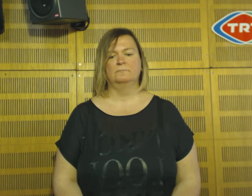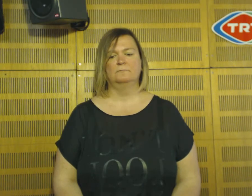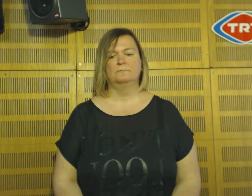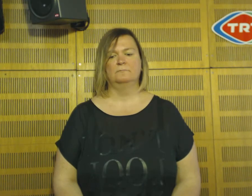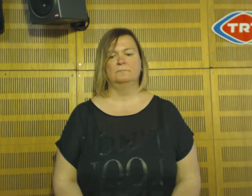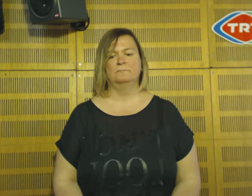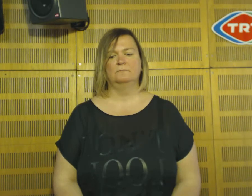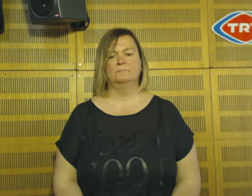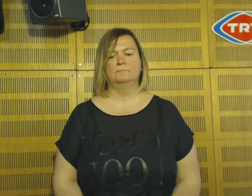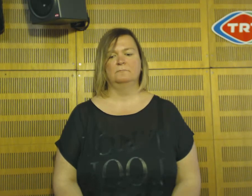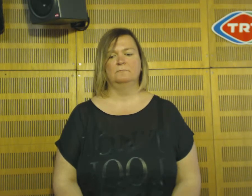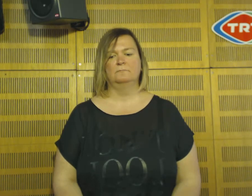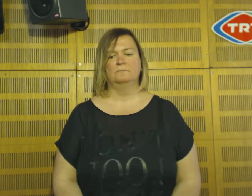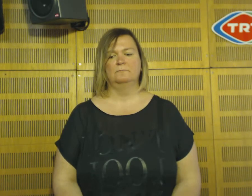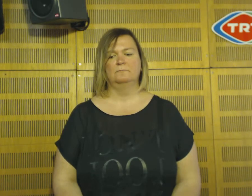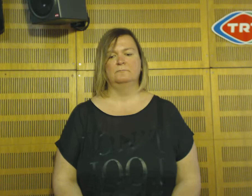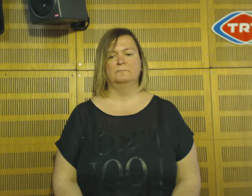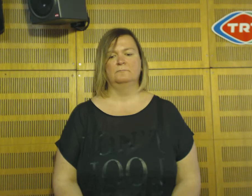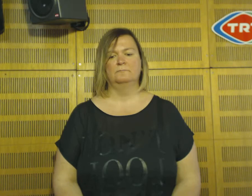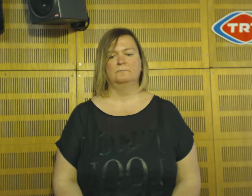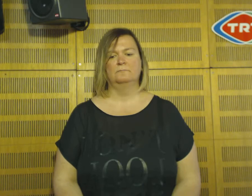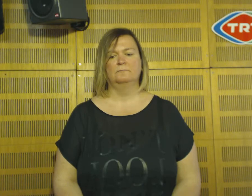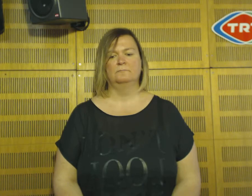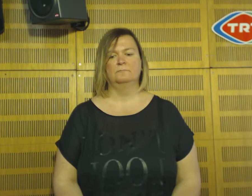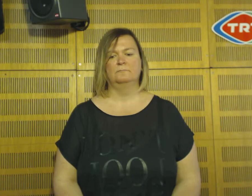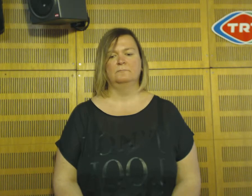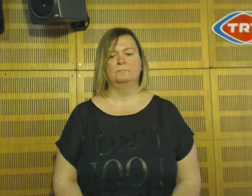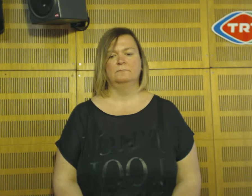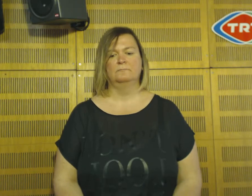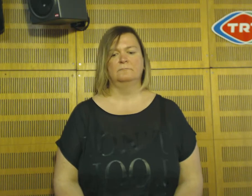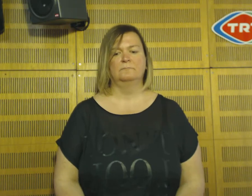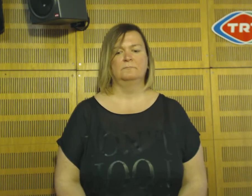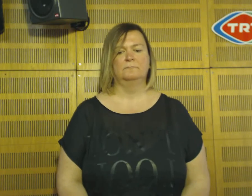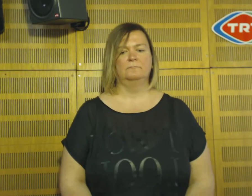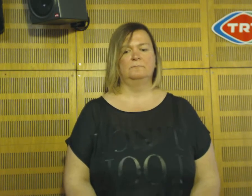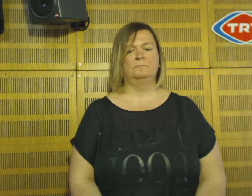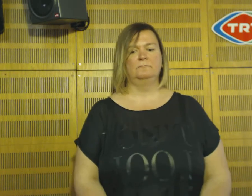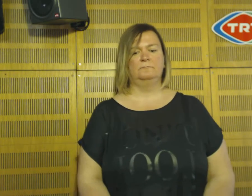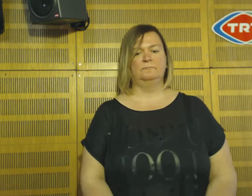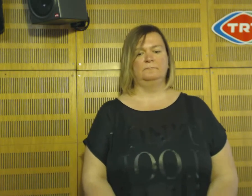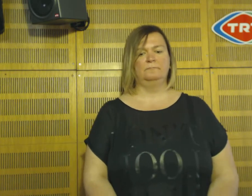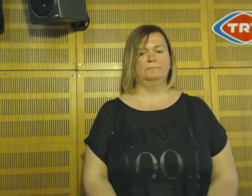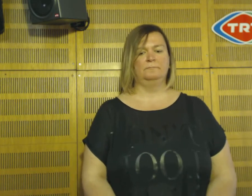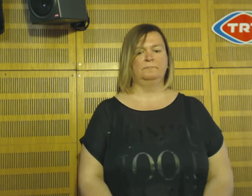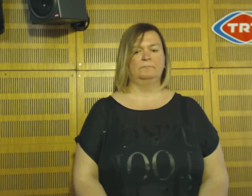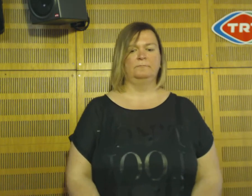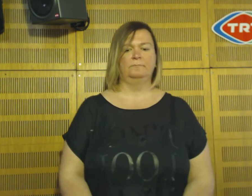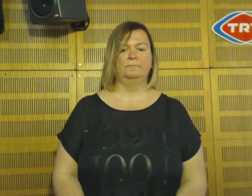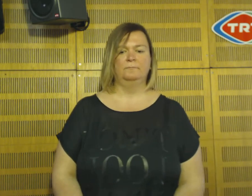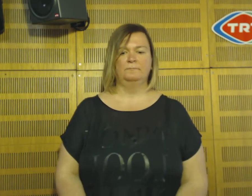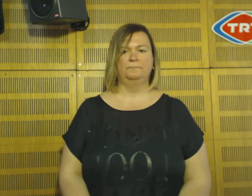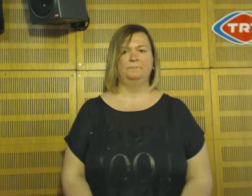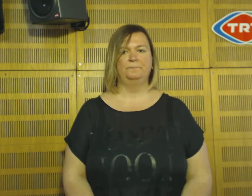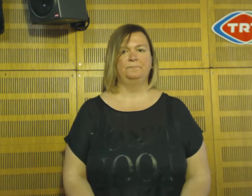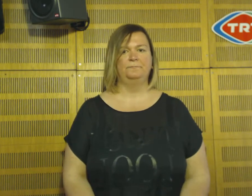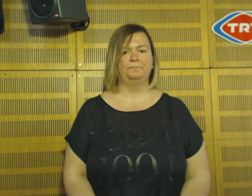de çiftçimiz, esnafımız, KOBİ'miz, sanayicimiz ve nihayetinde ülkemiz için üretime,